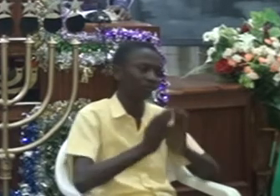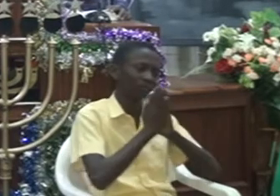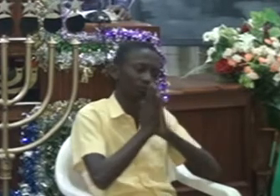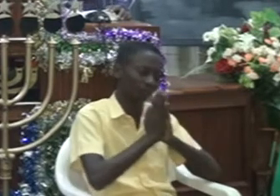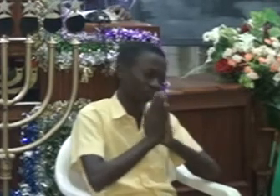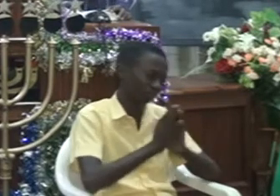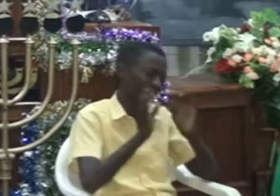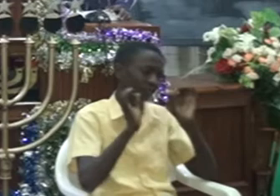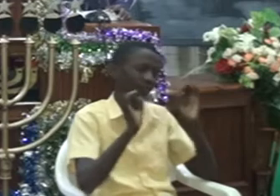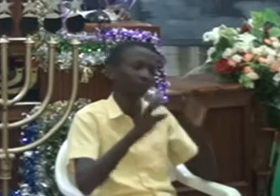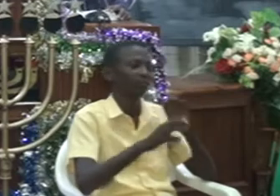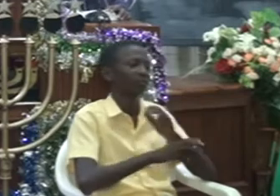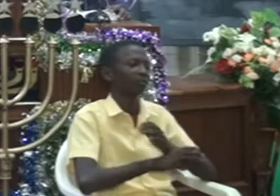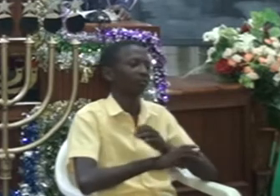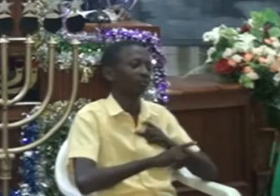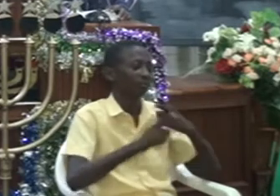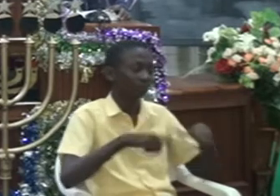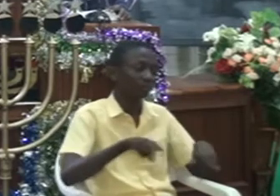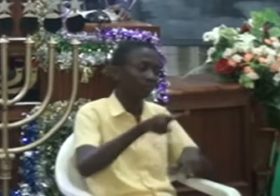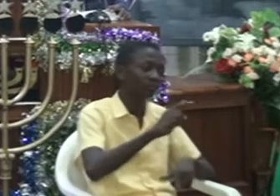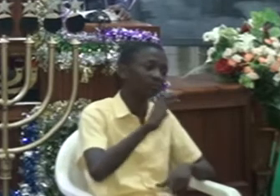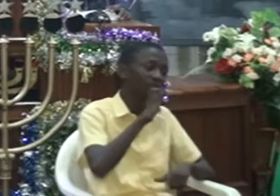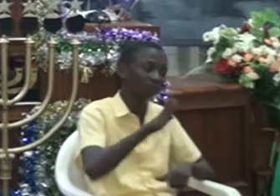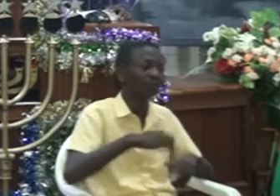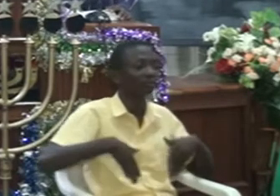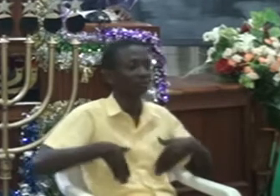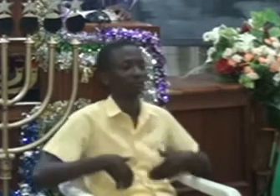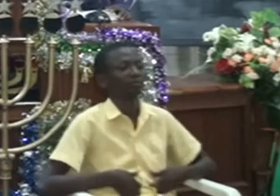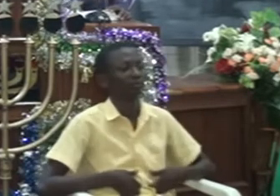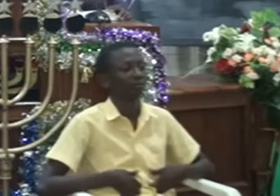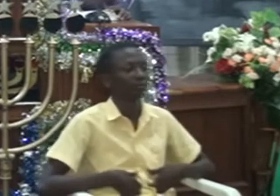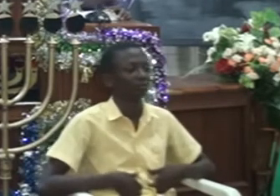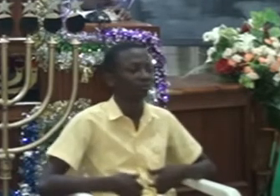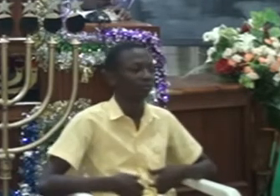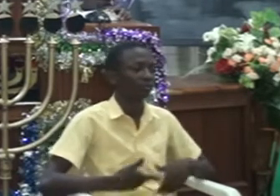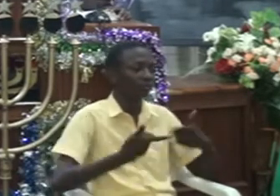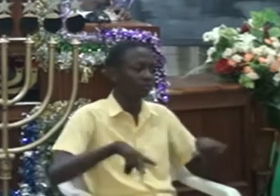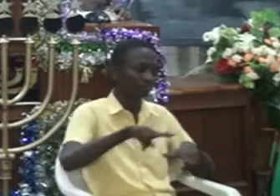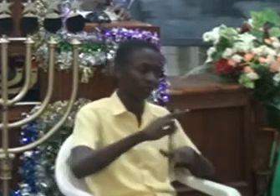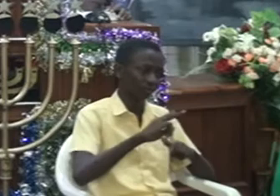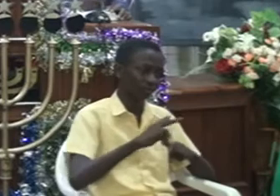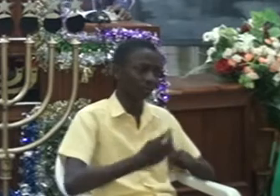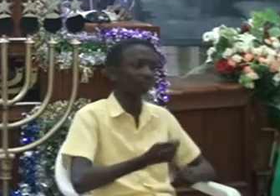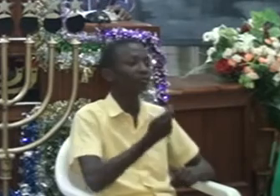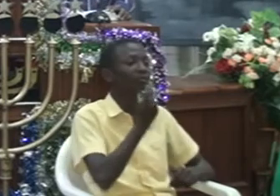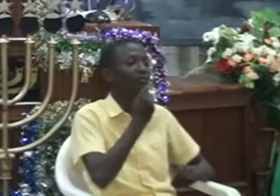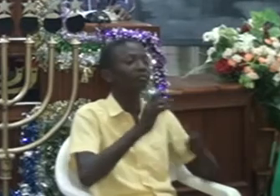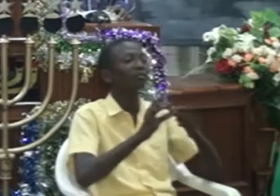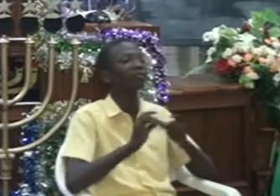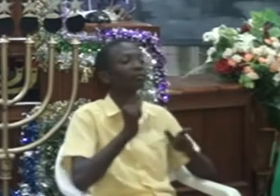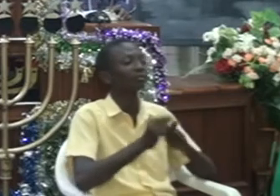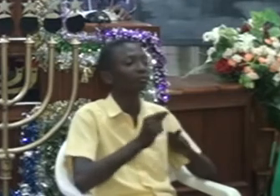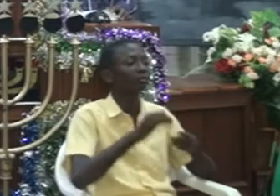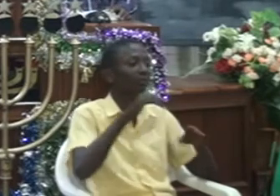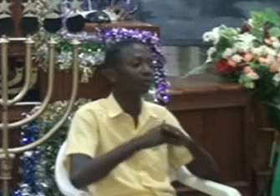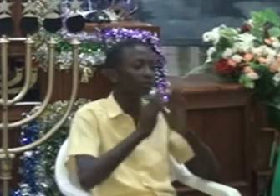wakati unafunga chakula, quand vous êtes fatigué, wakati nyo unachoka, quand vous avez même, vous manquez même de paroles, wakati nyo unaja